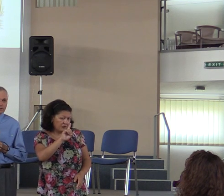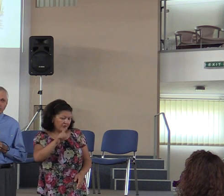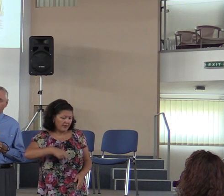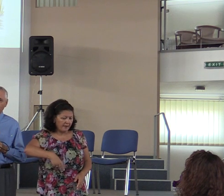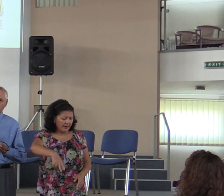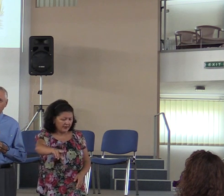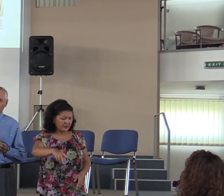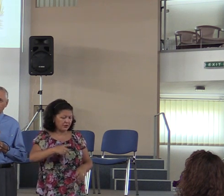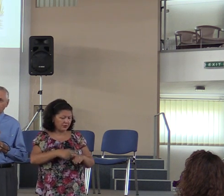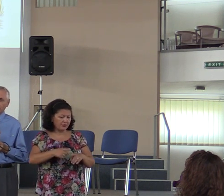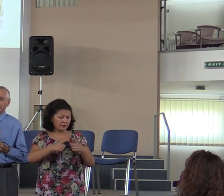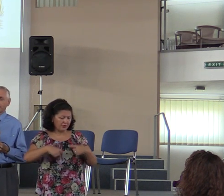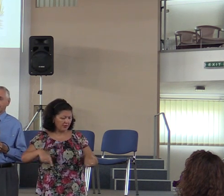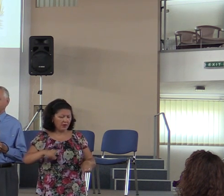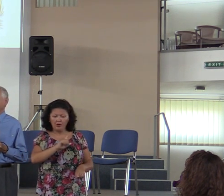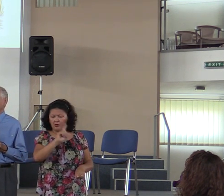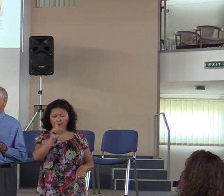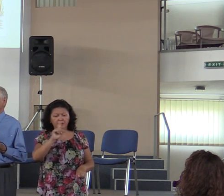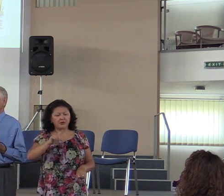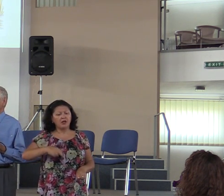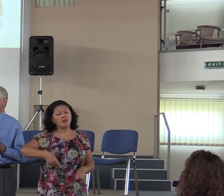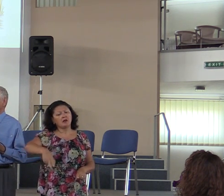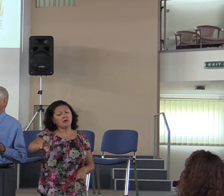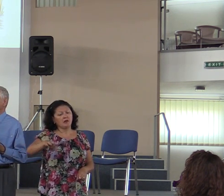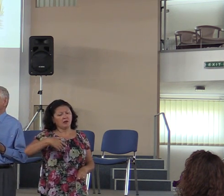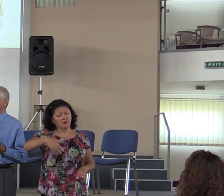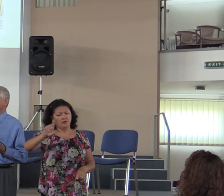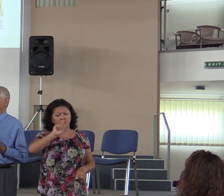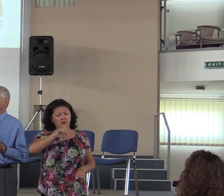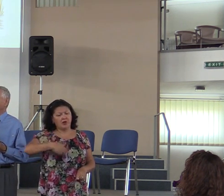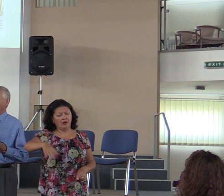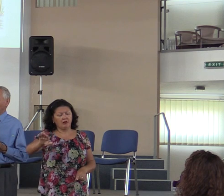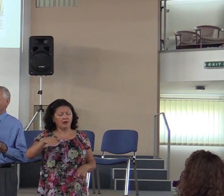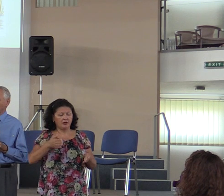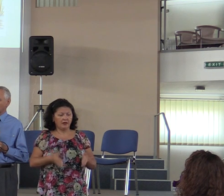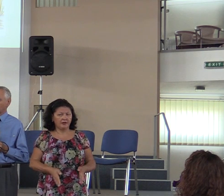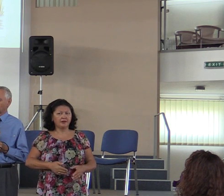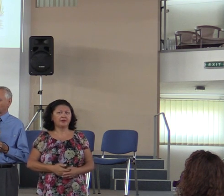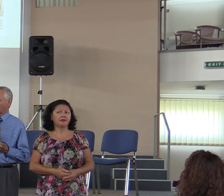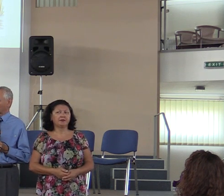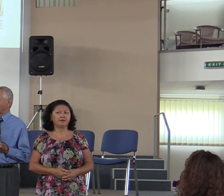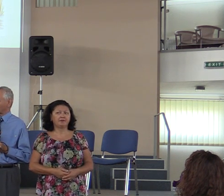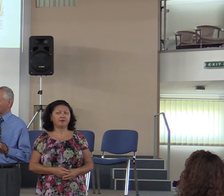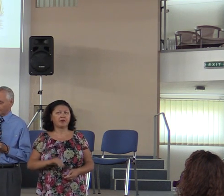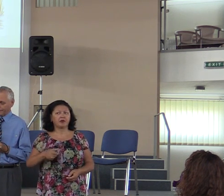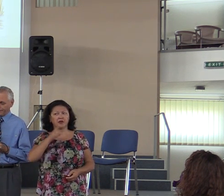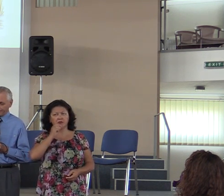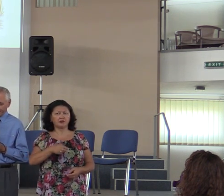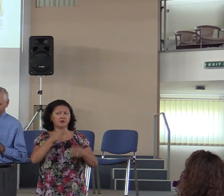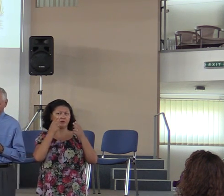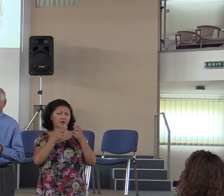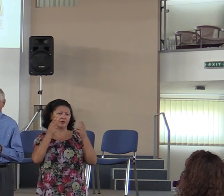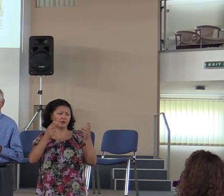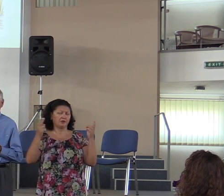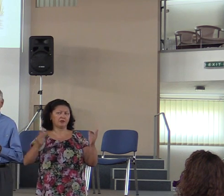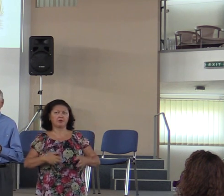noi, nu ne trimite de aici. And then he said something very important. Și apoi a spus ceva foarte important.